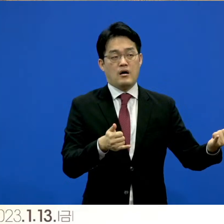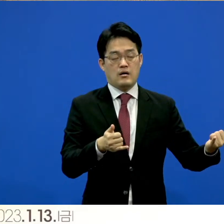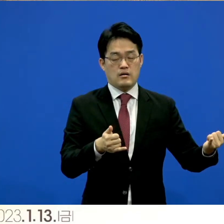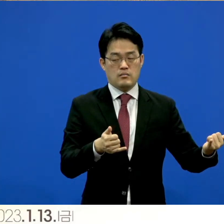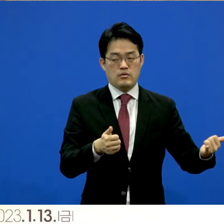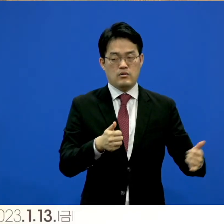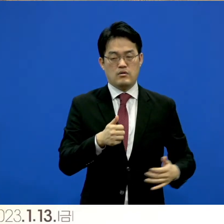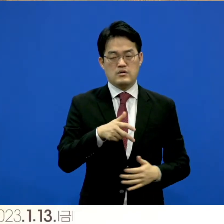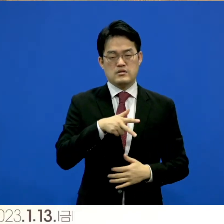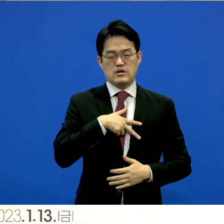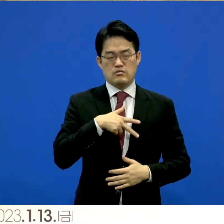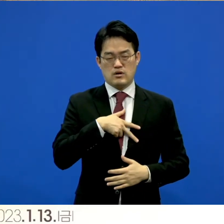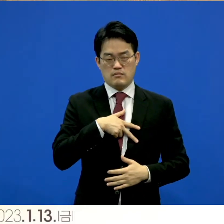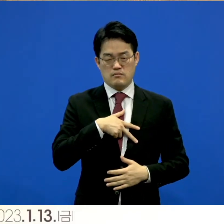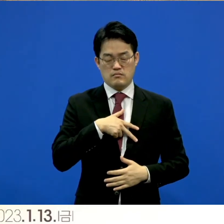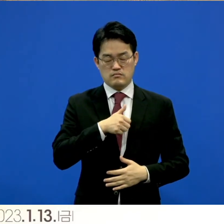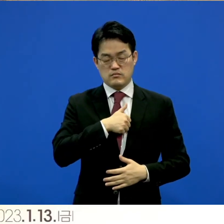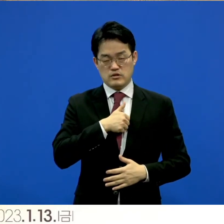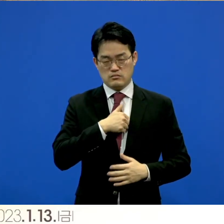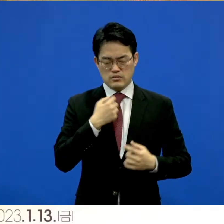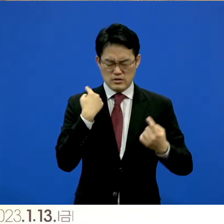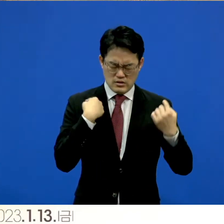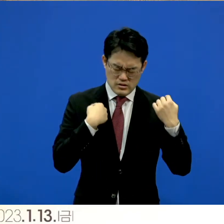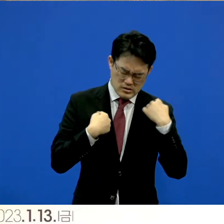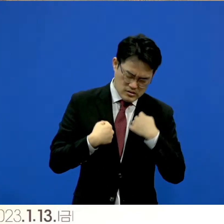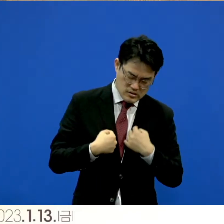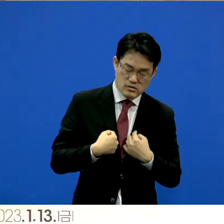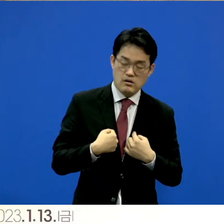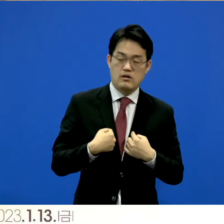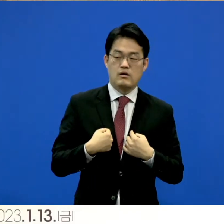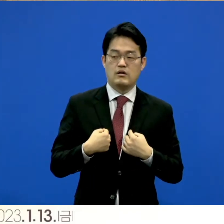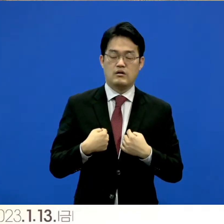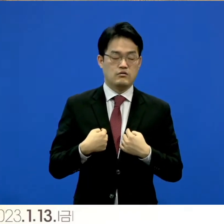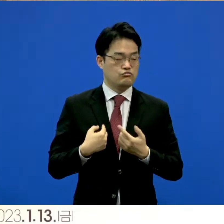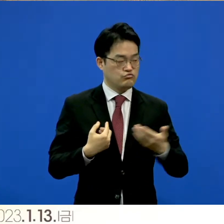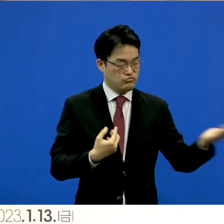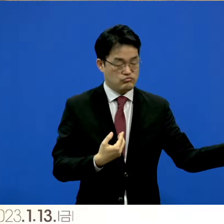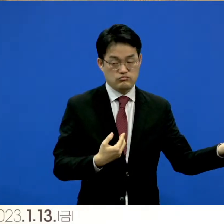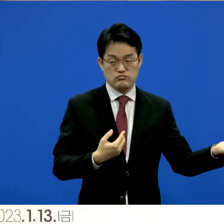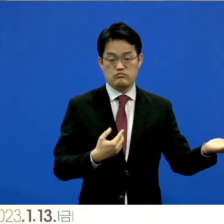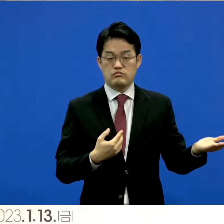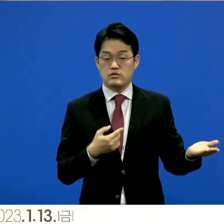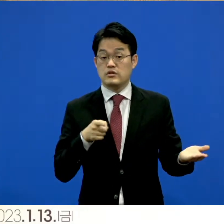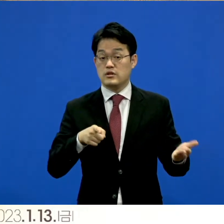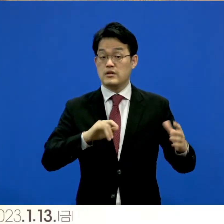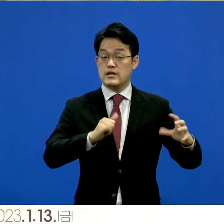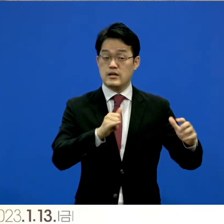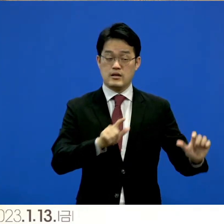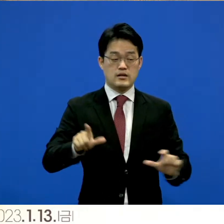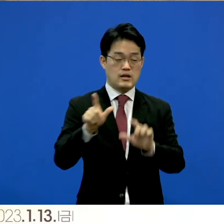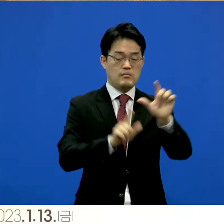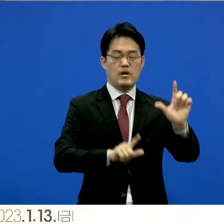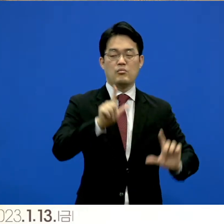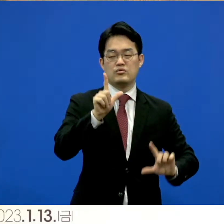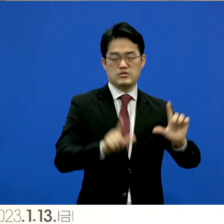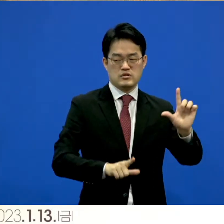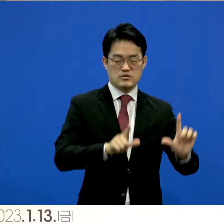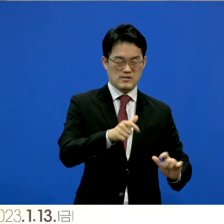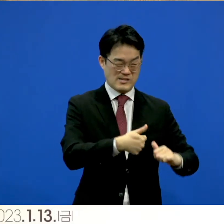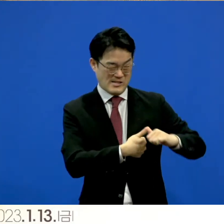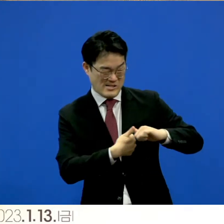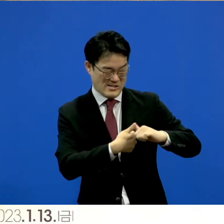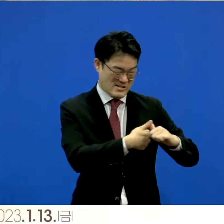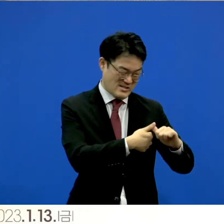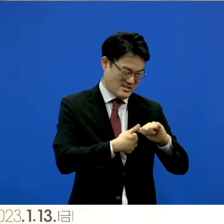느끼는 것이 우리 세상의 삶의 모습입니다. 그래서 밀고 밀리는 힘의